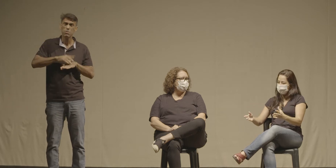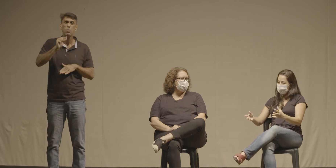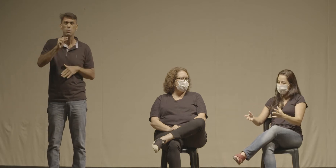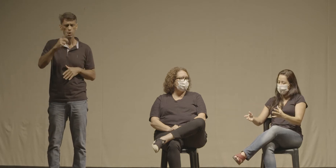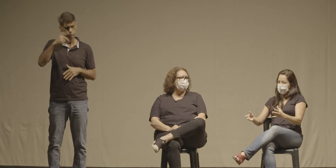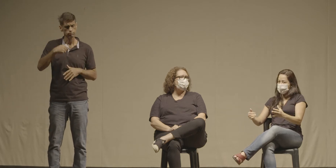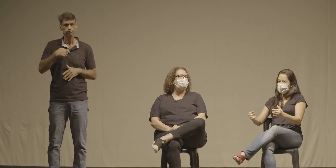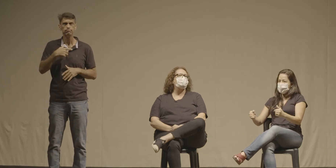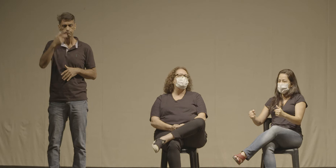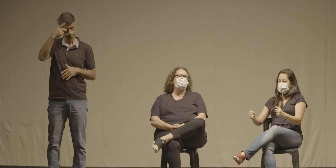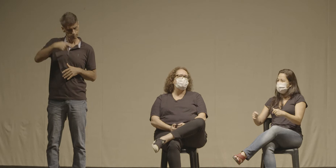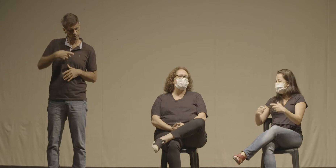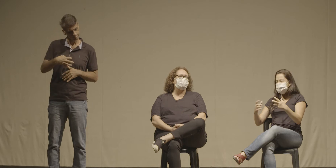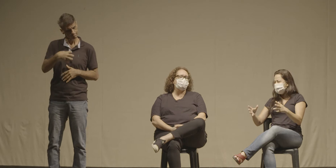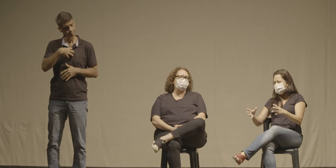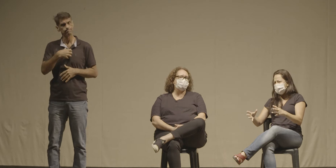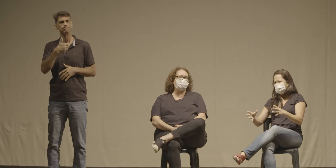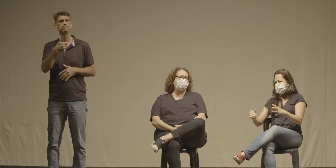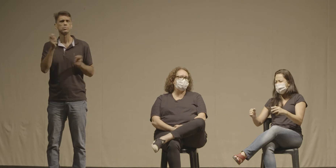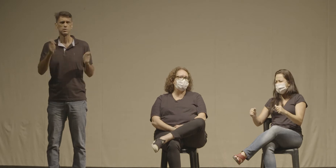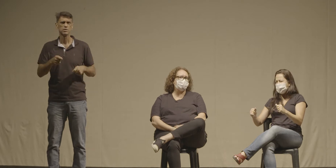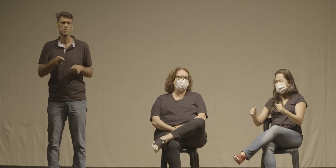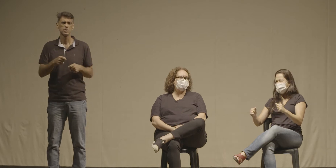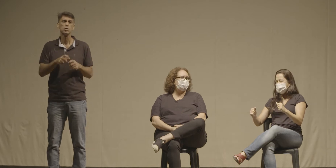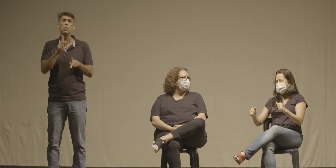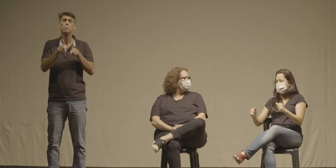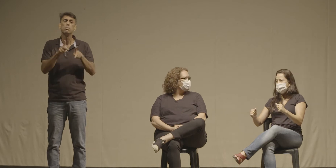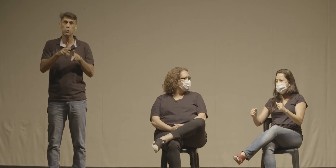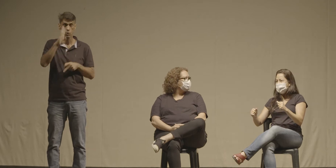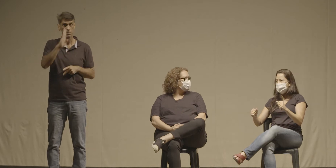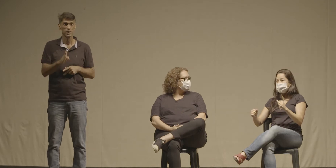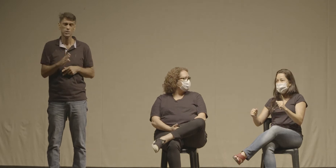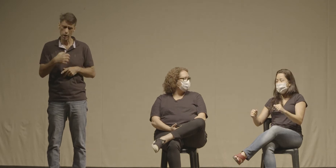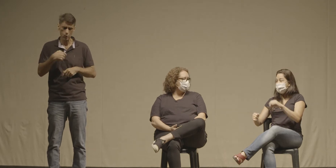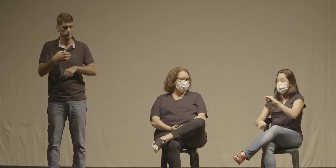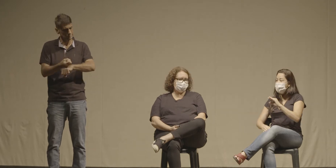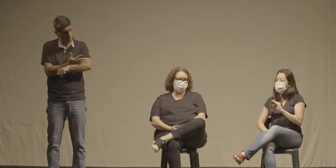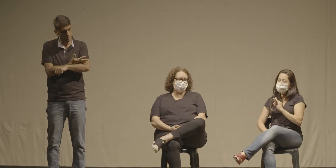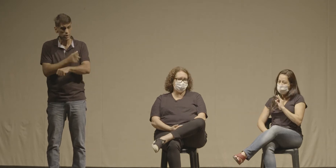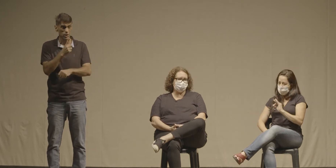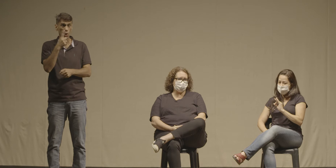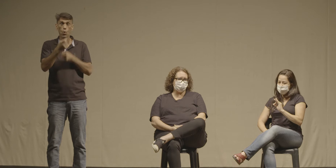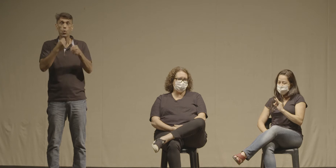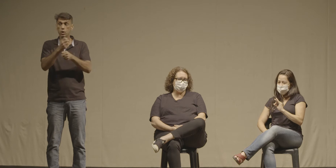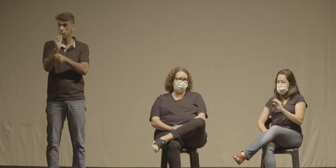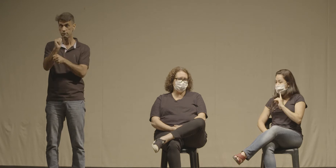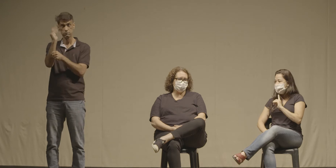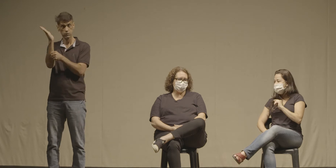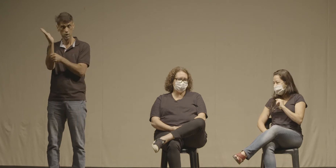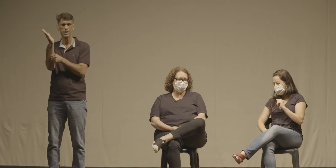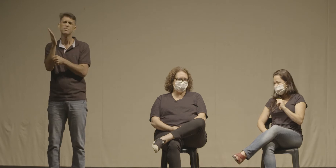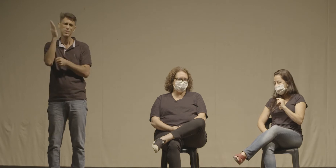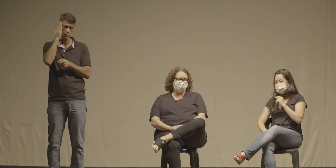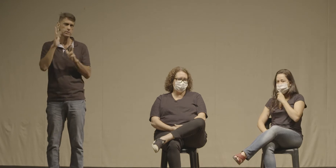povo e eu sempre vou me emocionar quando eu falar do povo brasileiro, porque assim, eu vivi um ano fora e eu